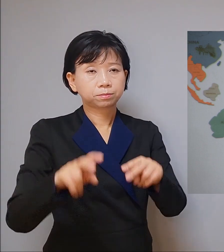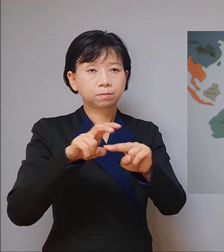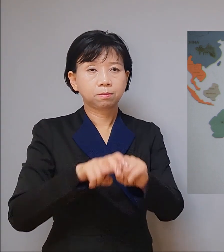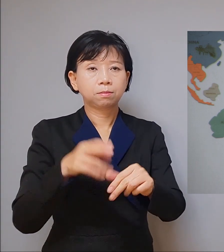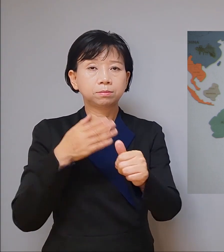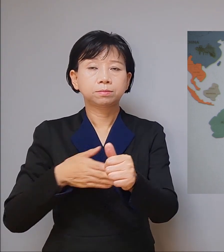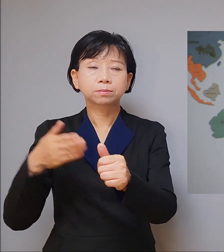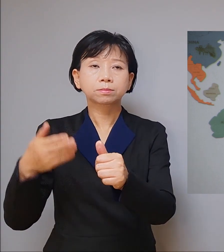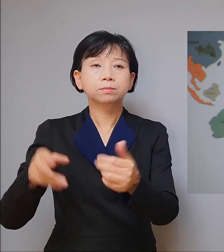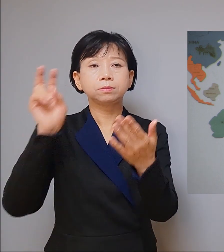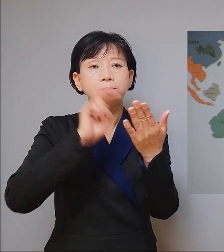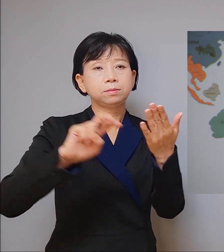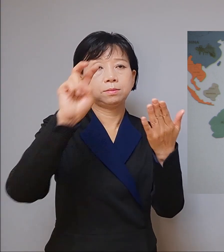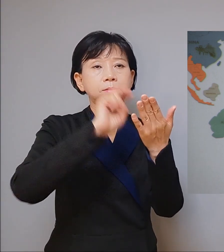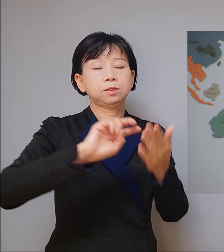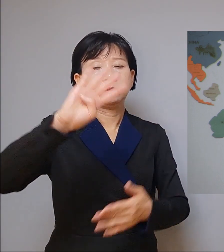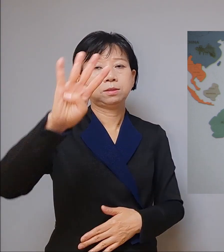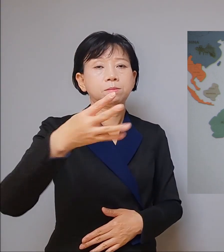앉으시겠습니다.